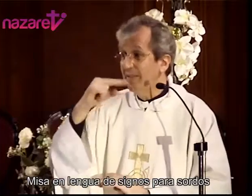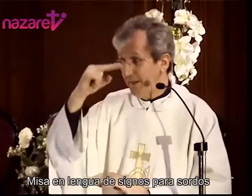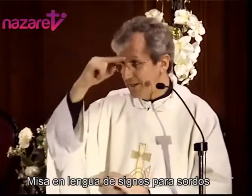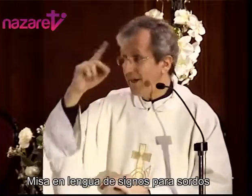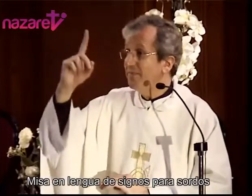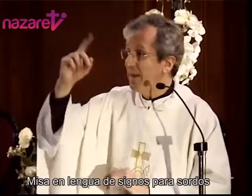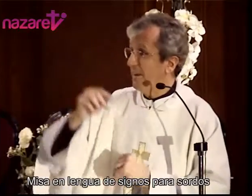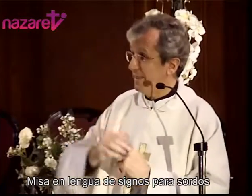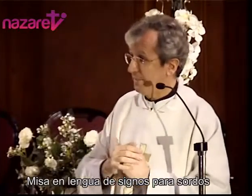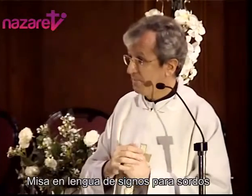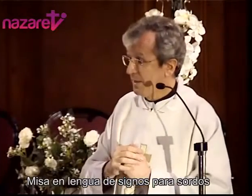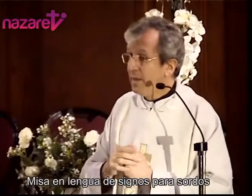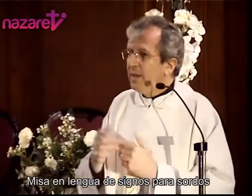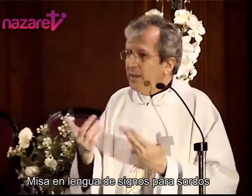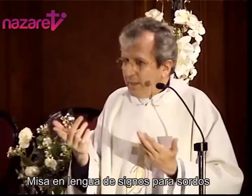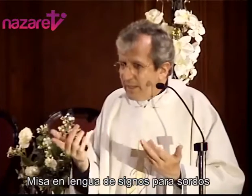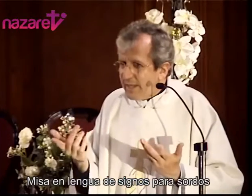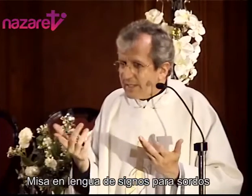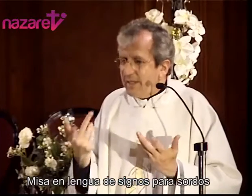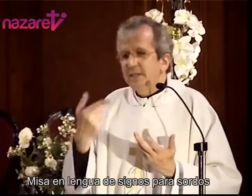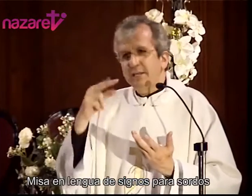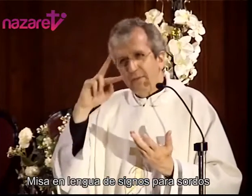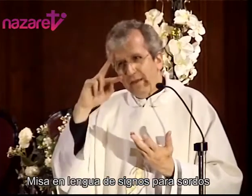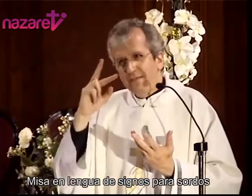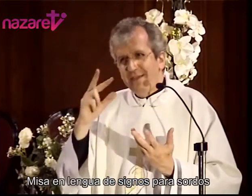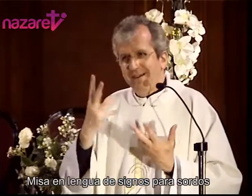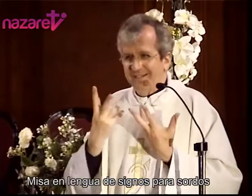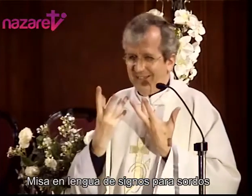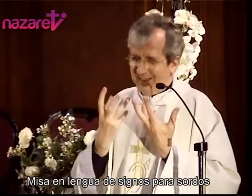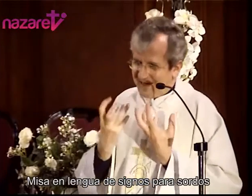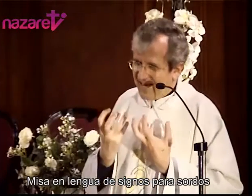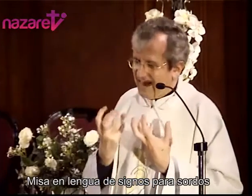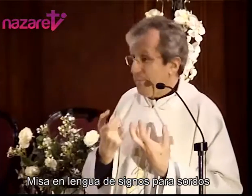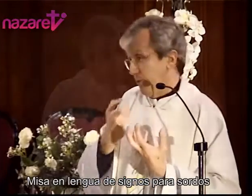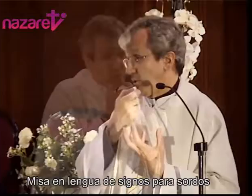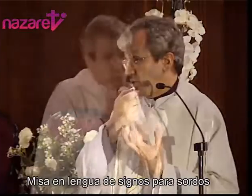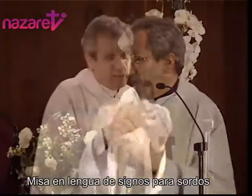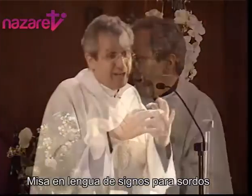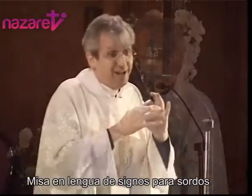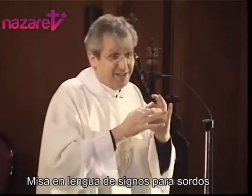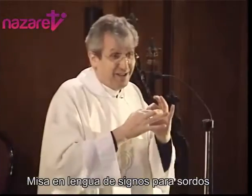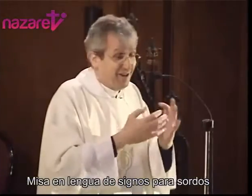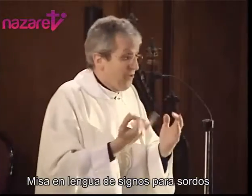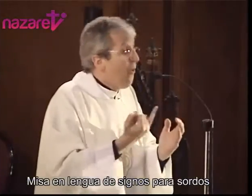derecha del Padre. Y es esa experiencia de tristeza, porque nos gustaría tenerlo,